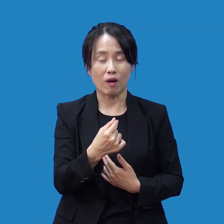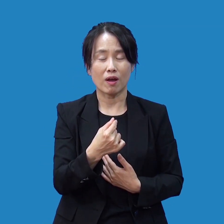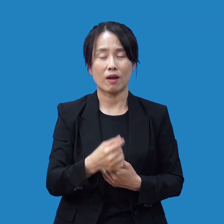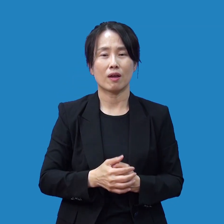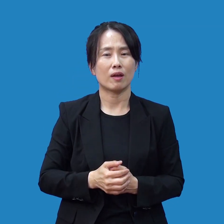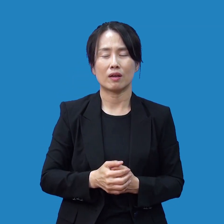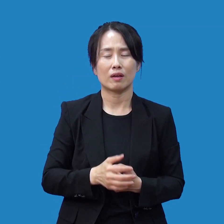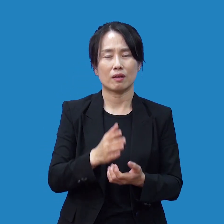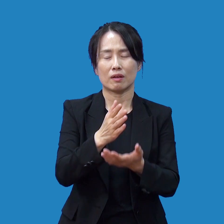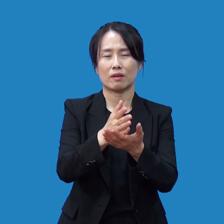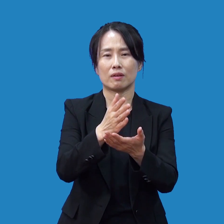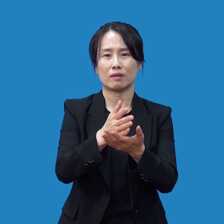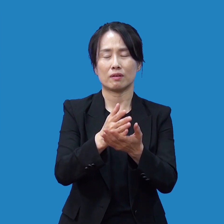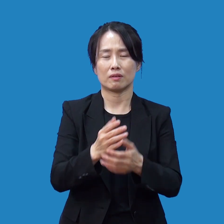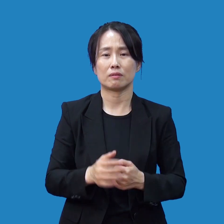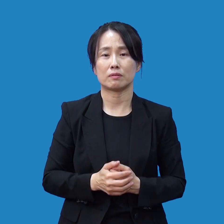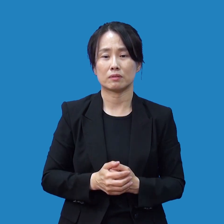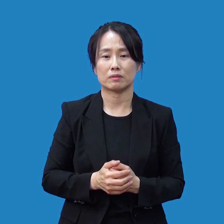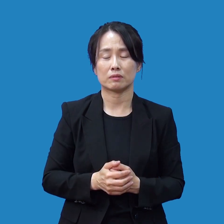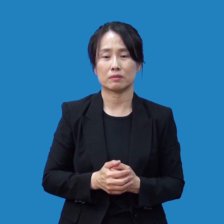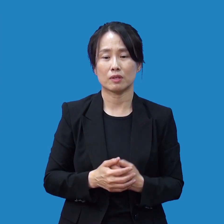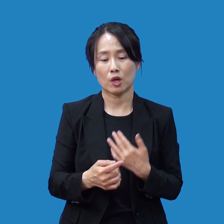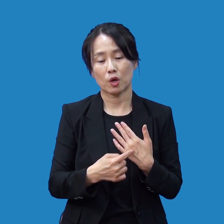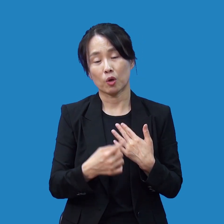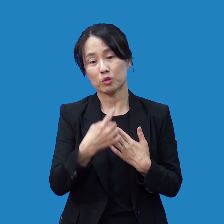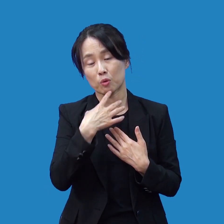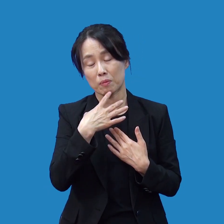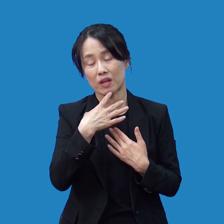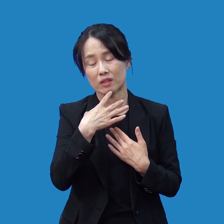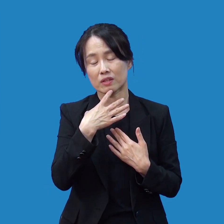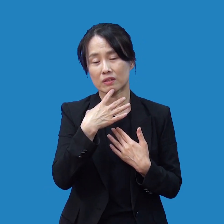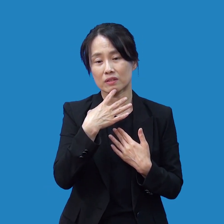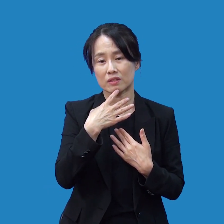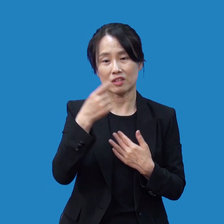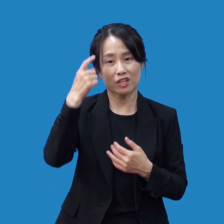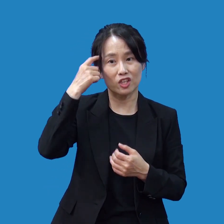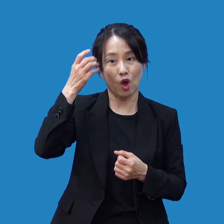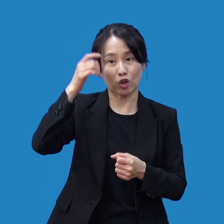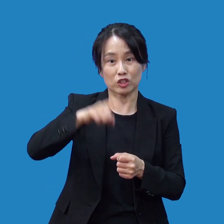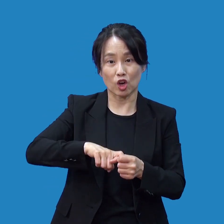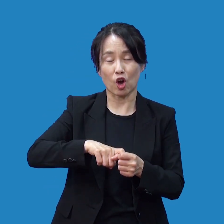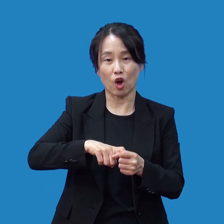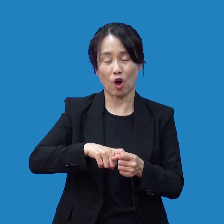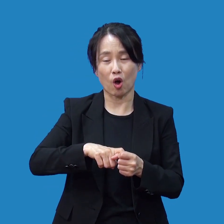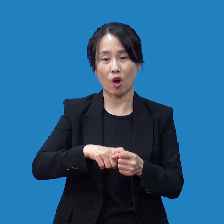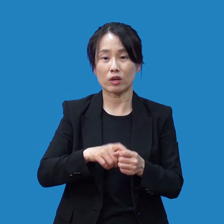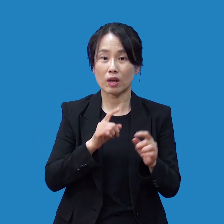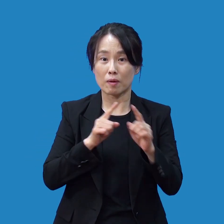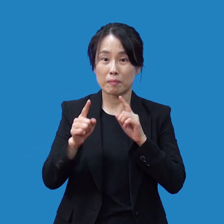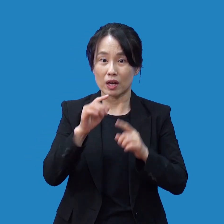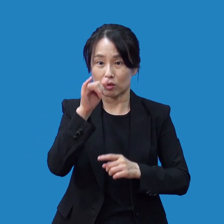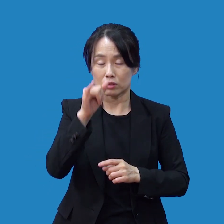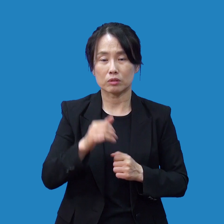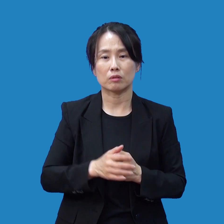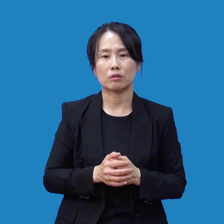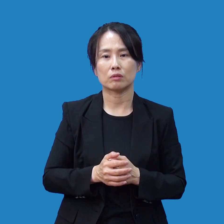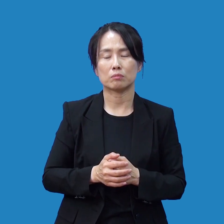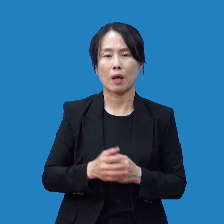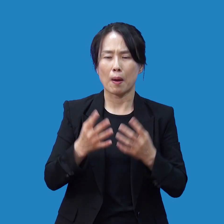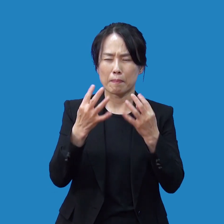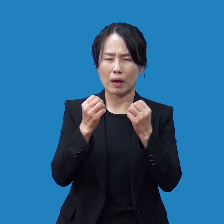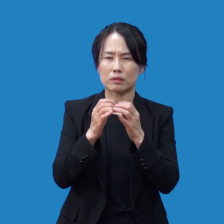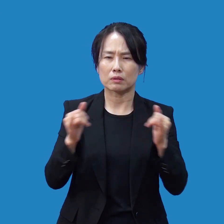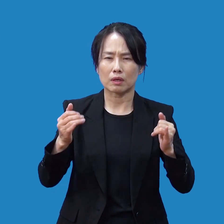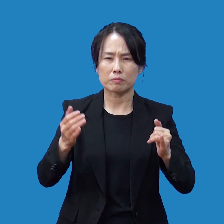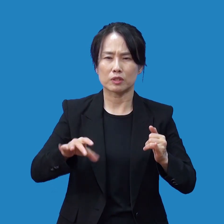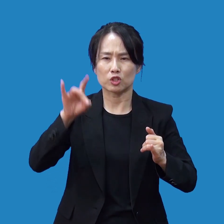이것을 꼭 붙잡고 있으면 어떤 일이 일어날까요? 변질되는 거죠. 많은 사람이 성령으로 시작했다가